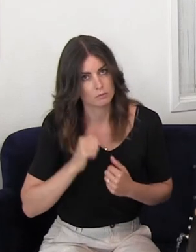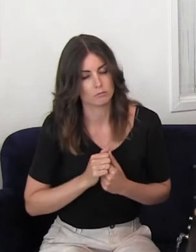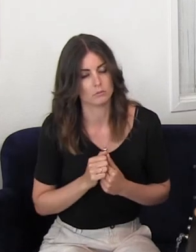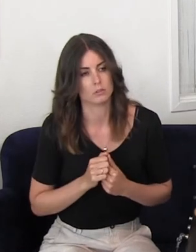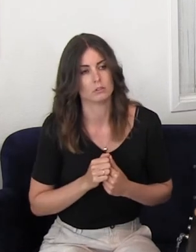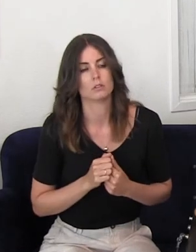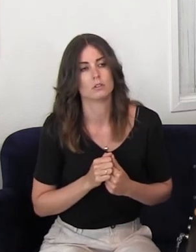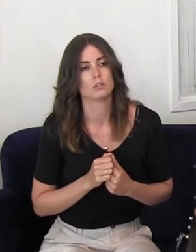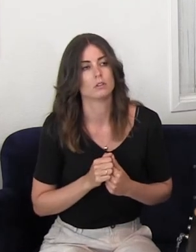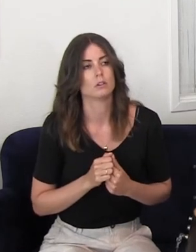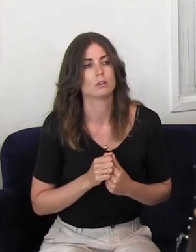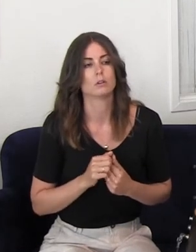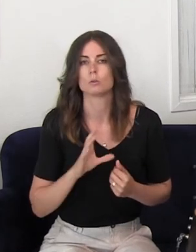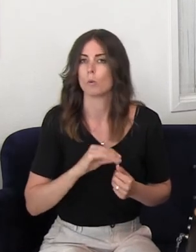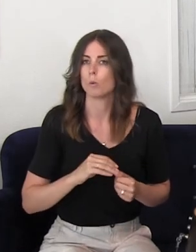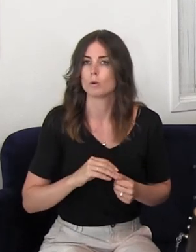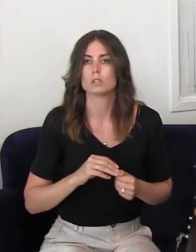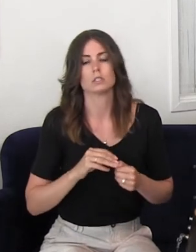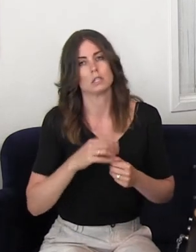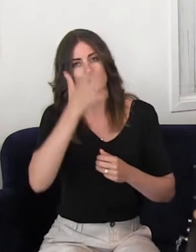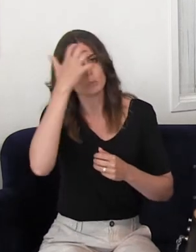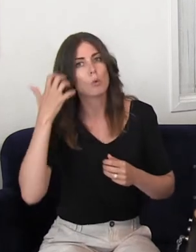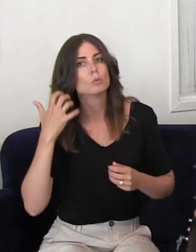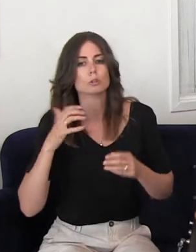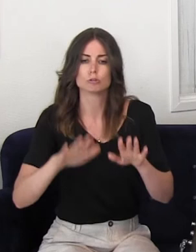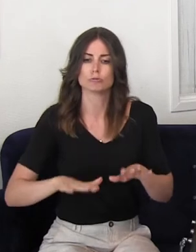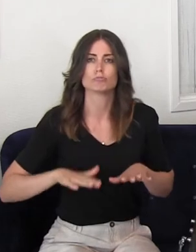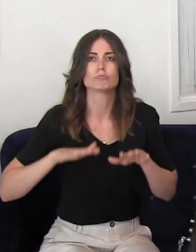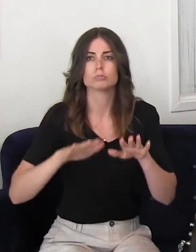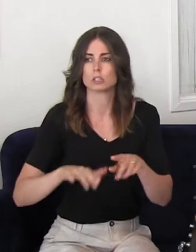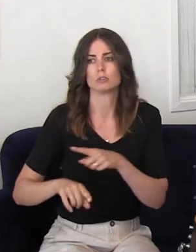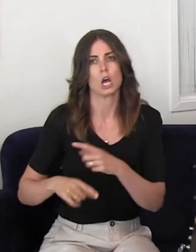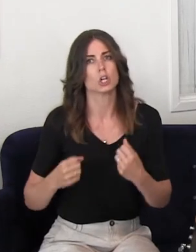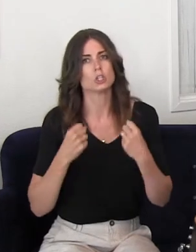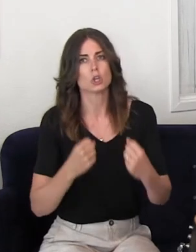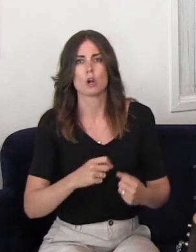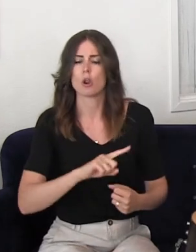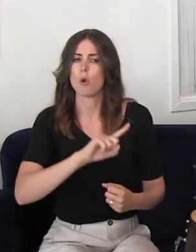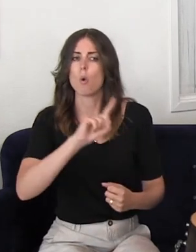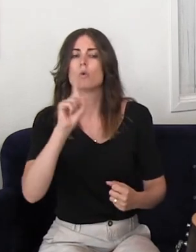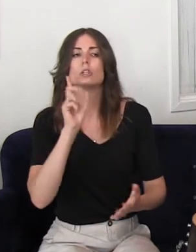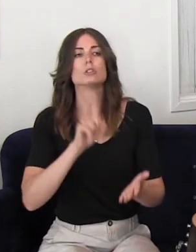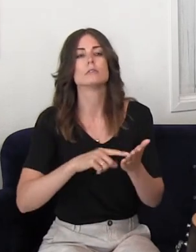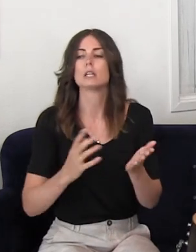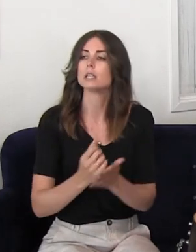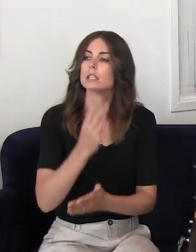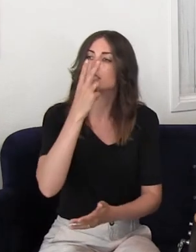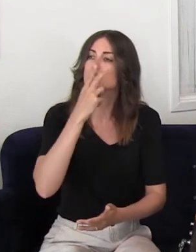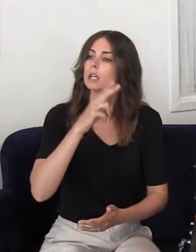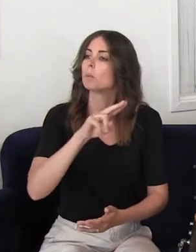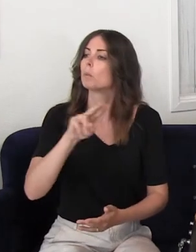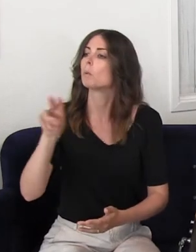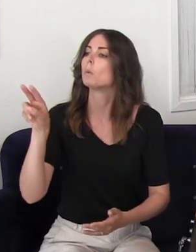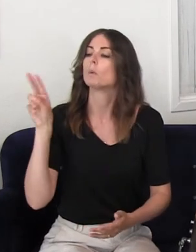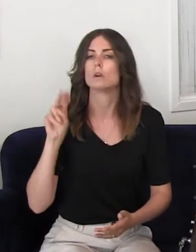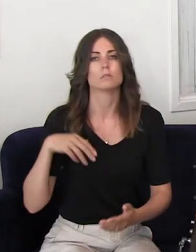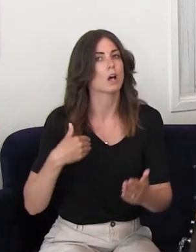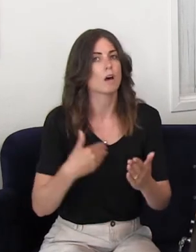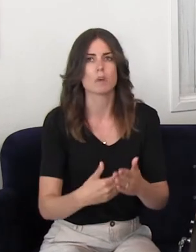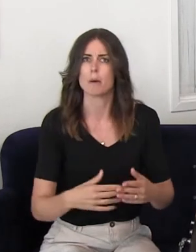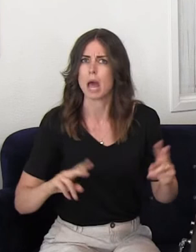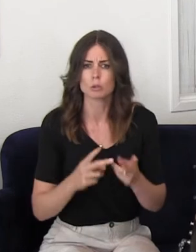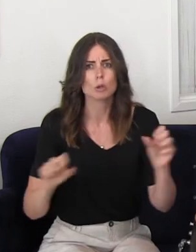gårdarna de passerade höll de på ut på gärderna. Så Fido han körde ju extra långsamt för att hinna se allting. Så när han kom fram så var det inte alls gott om